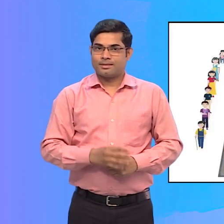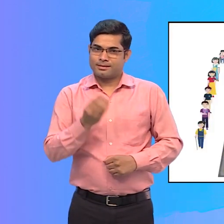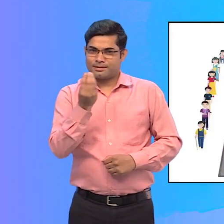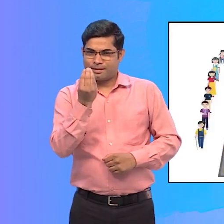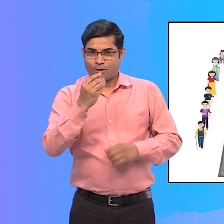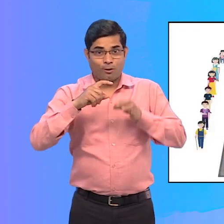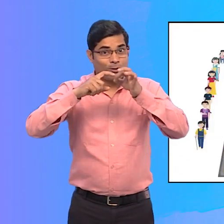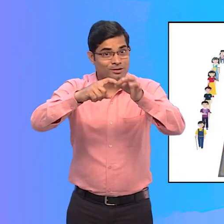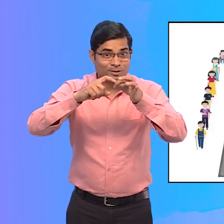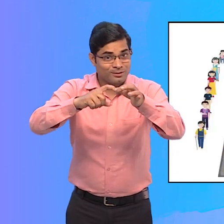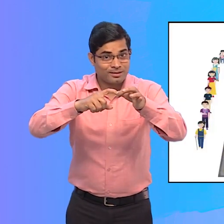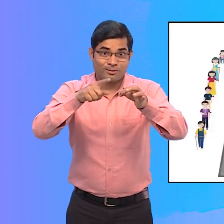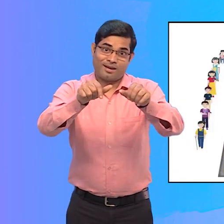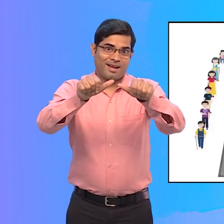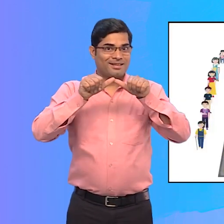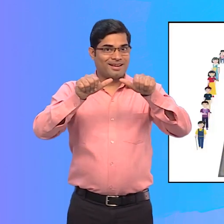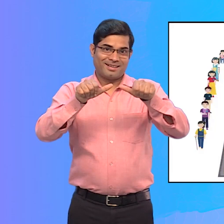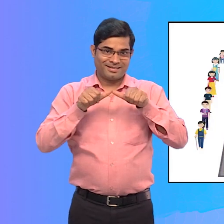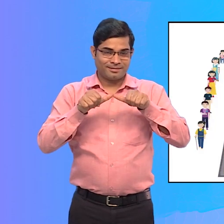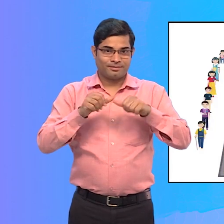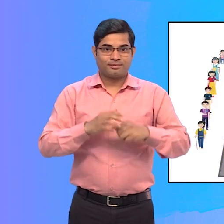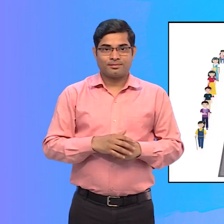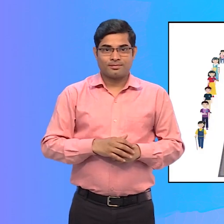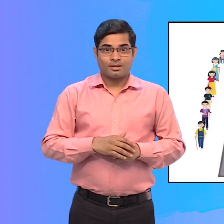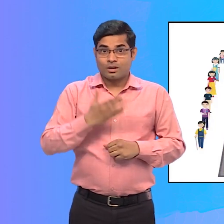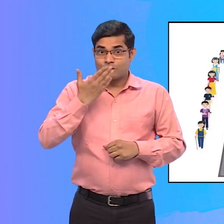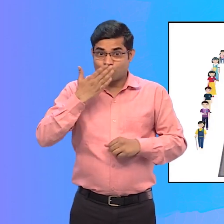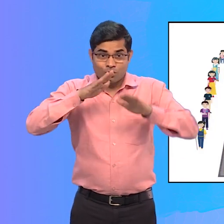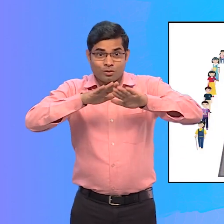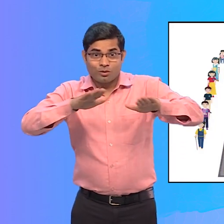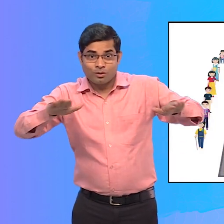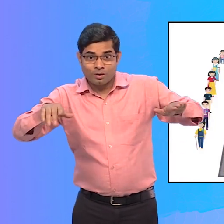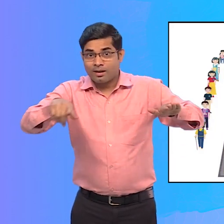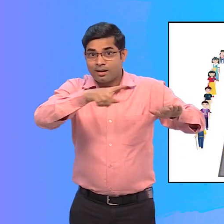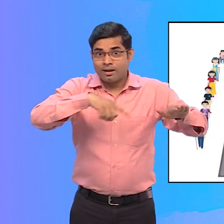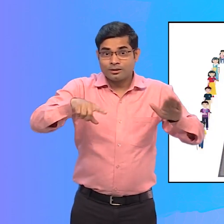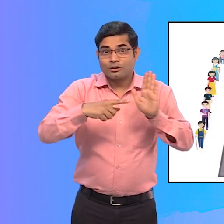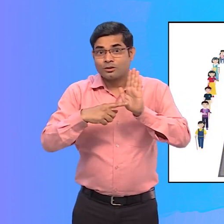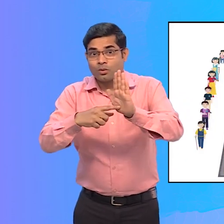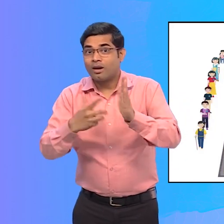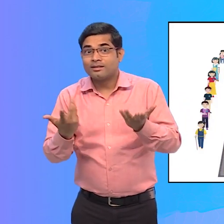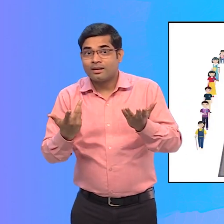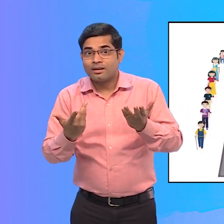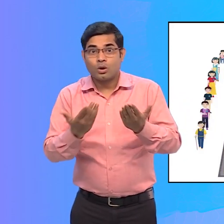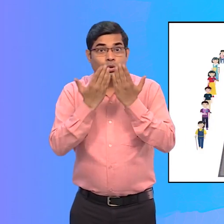कि यह एक मानचित्र आधारित गतिविधि है जहां पात्रों को उनके सुरम्य विकल्पों तक